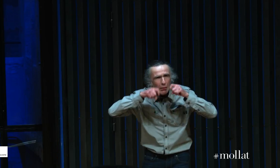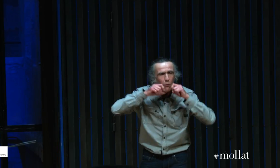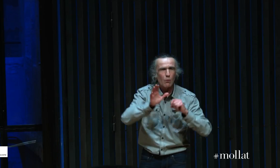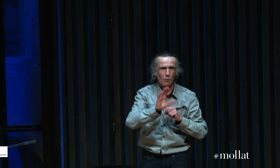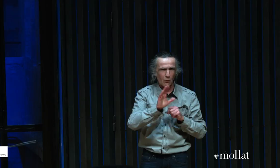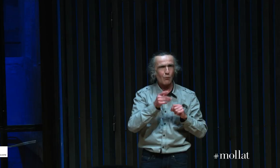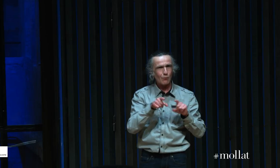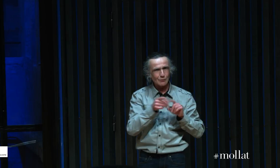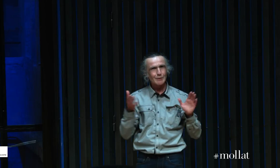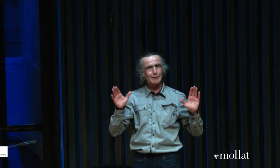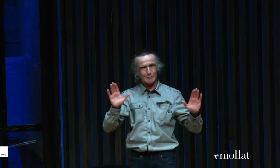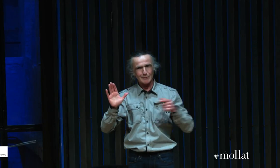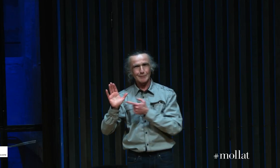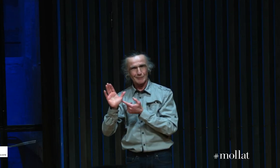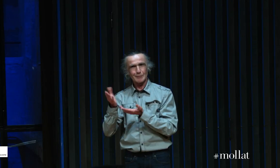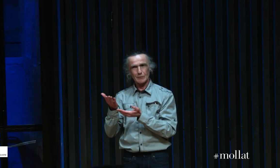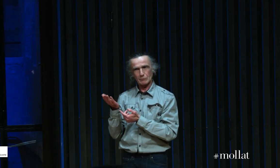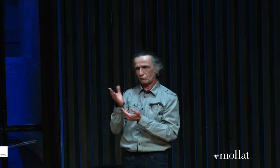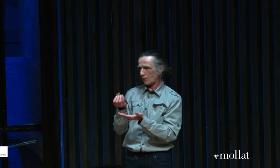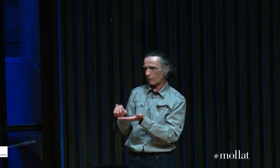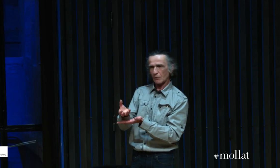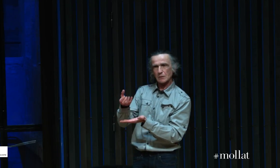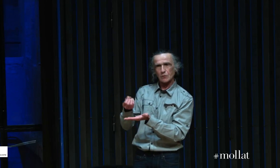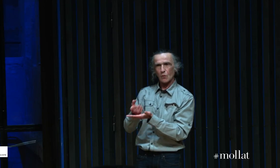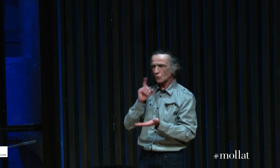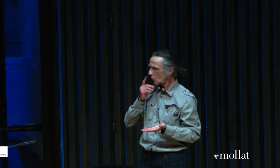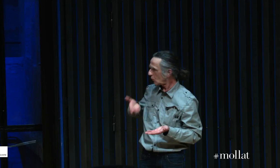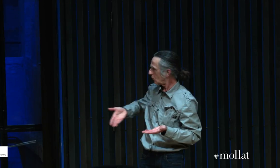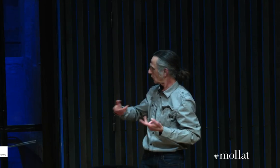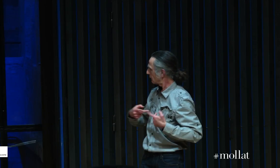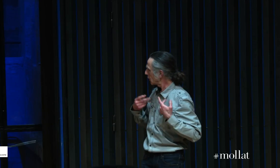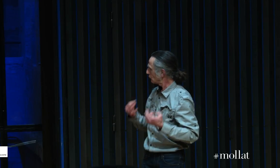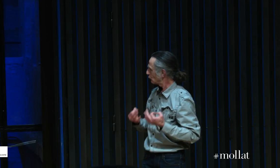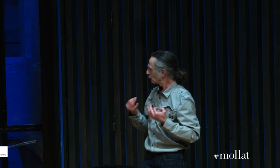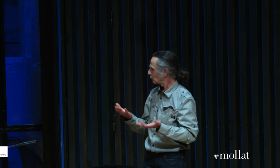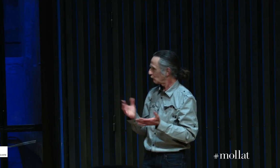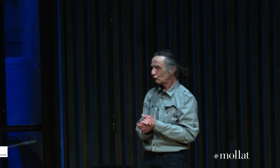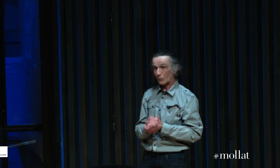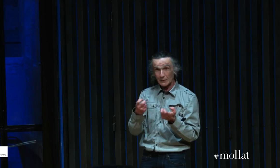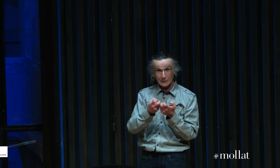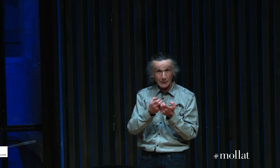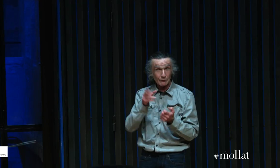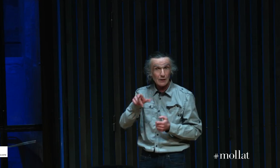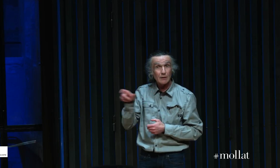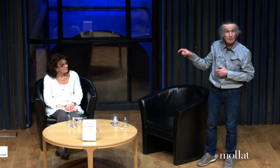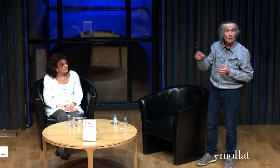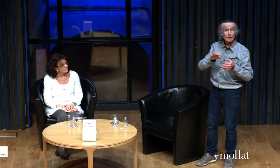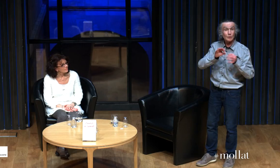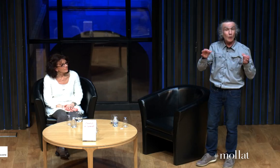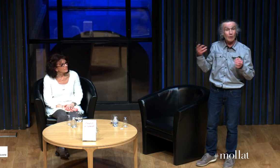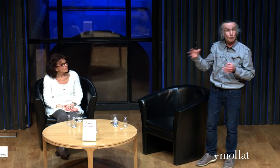et de montrer que nous n'étions pas des petits pleurnicheurs, que nous pouvions vivre à part entière. Et c'est vrai que nous vivons